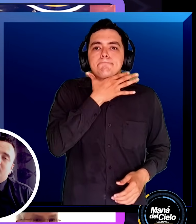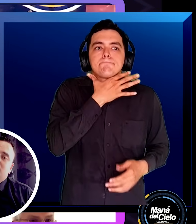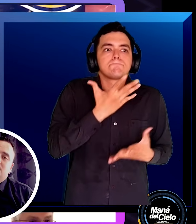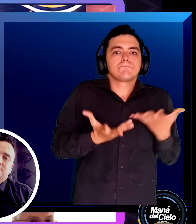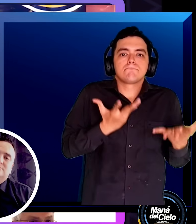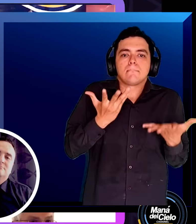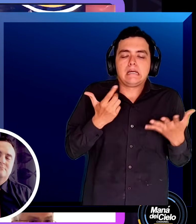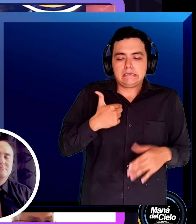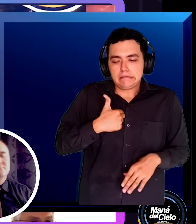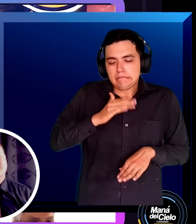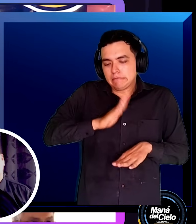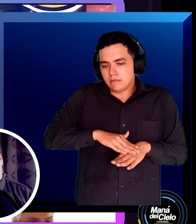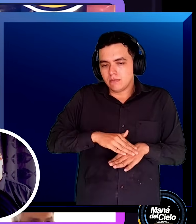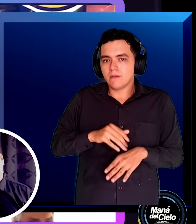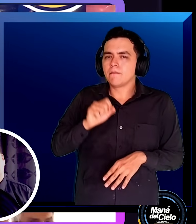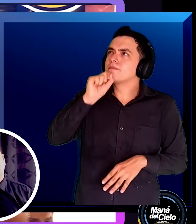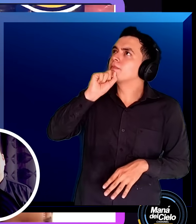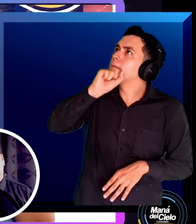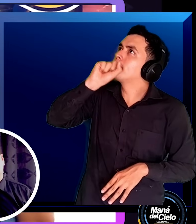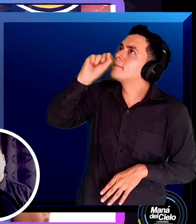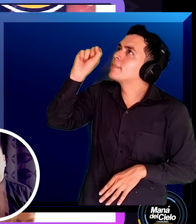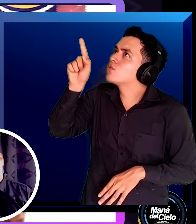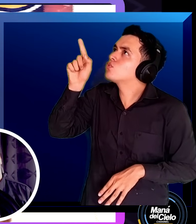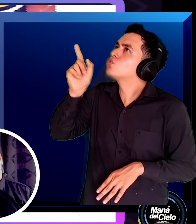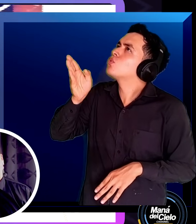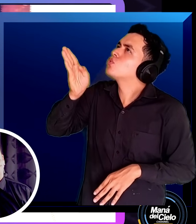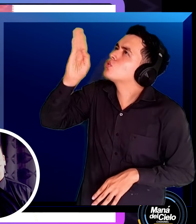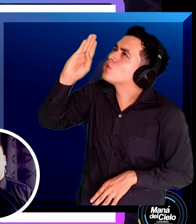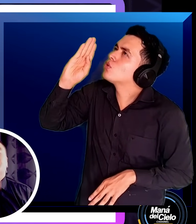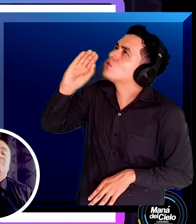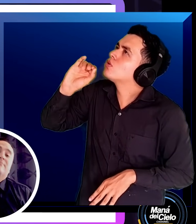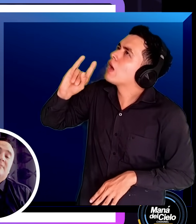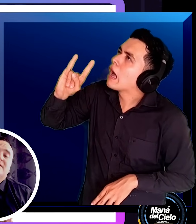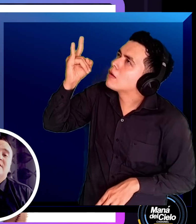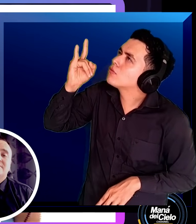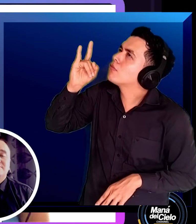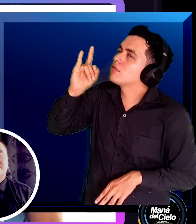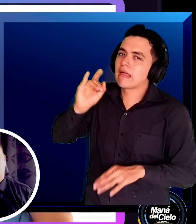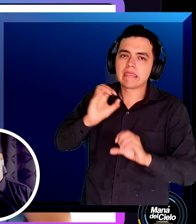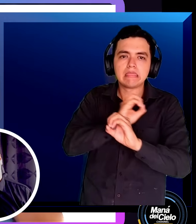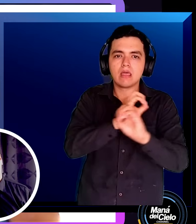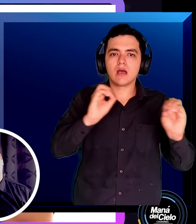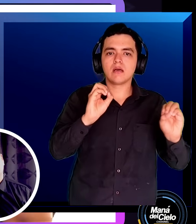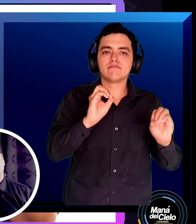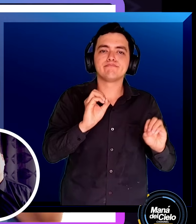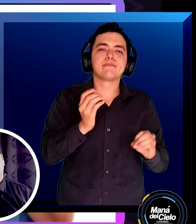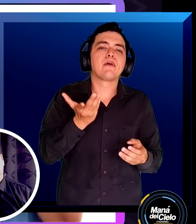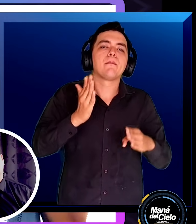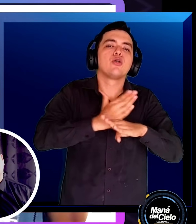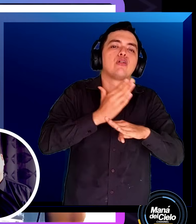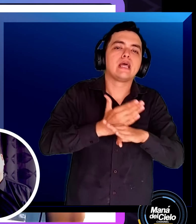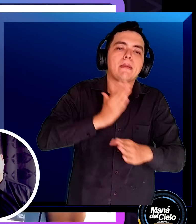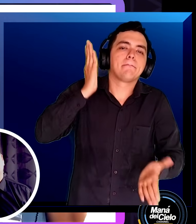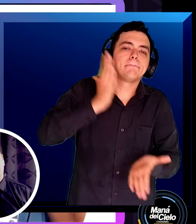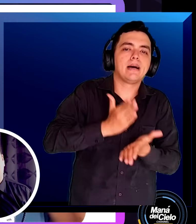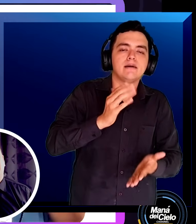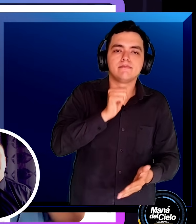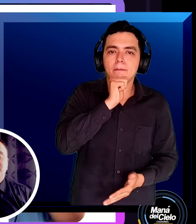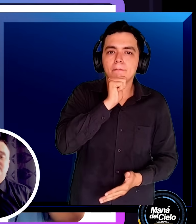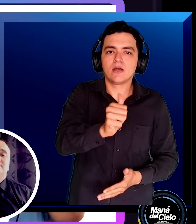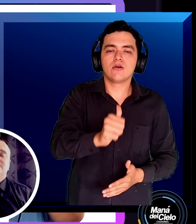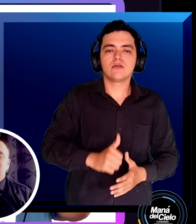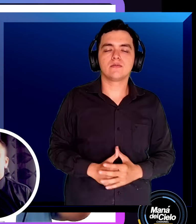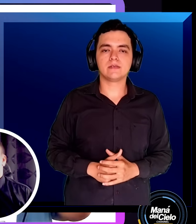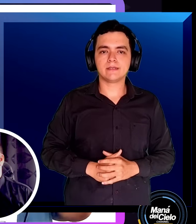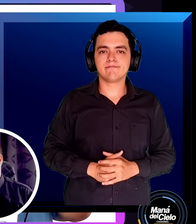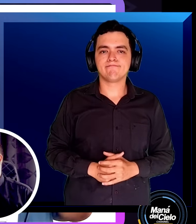Nuestro, me di cuenta: ya no más. Se acabó esto de yo correr, ir y venir y hacer las cosas como yo quiera. Entonces de ahí en adelante le dije: Señor,